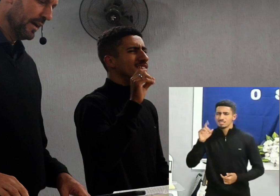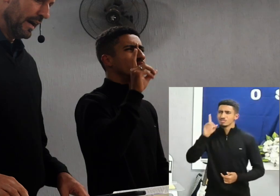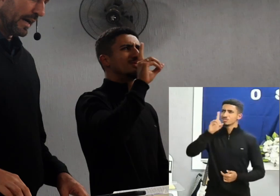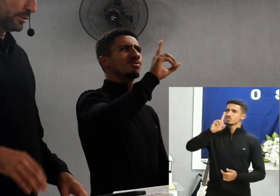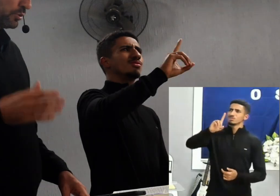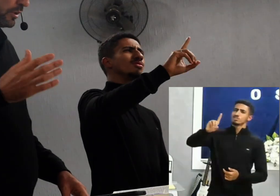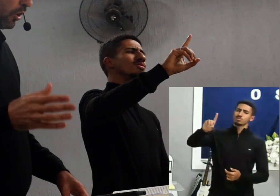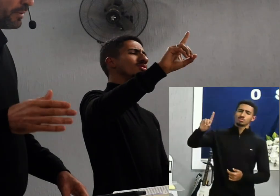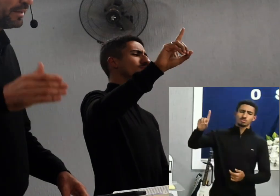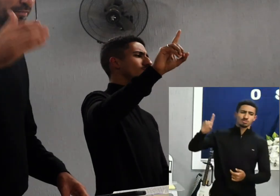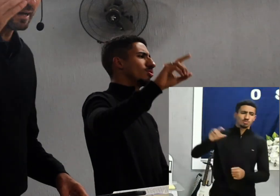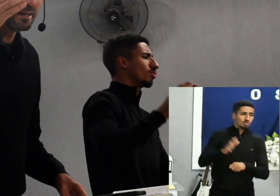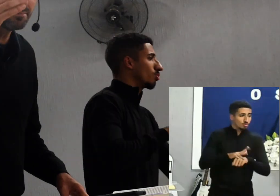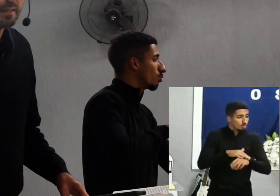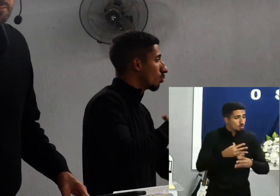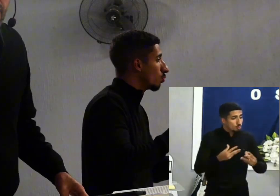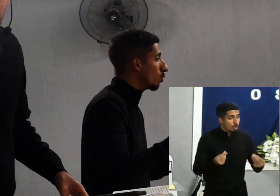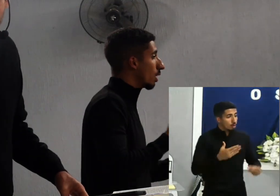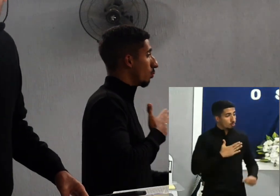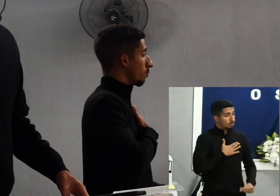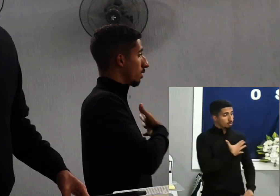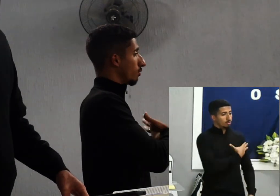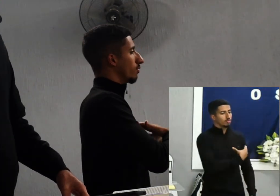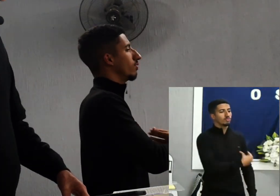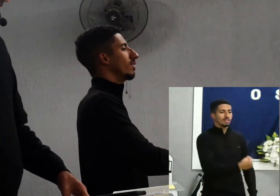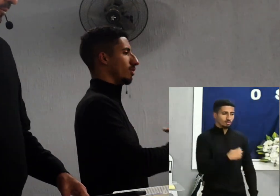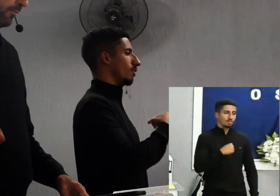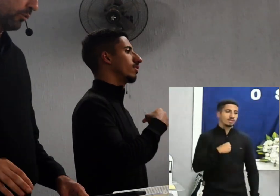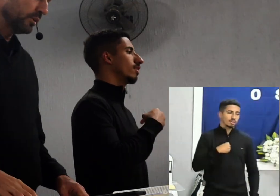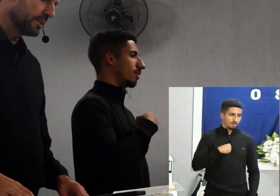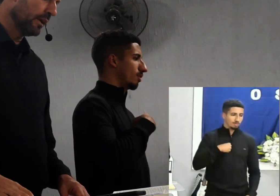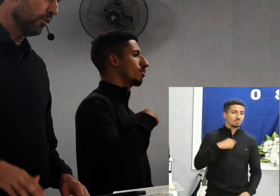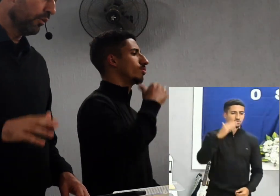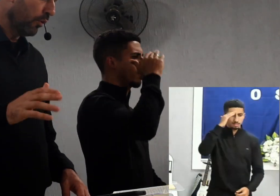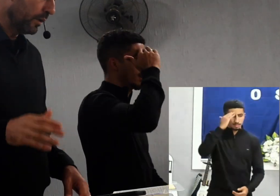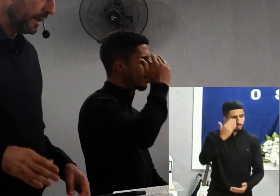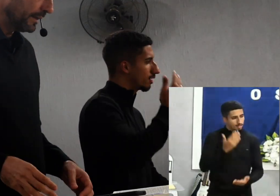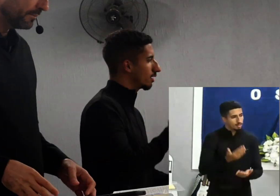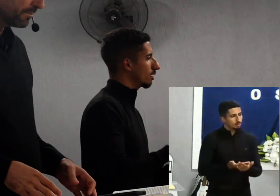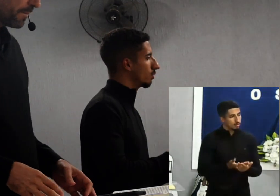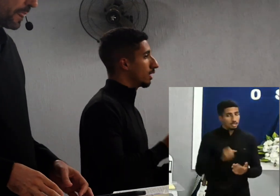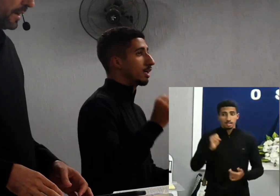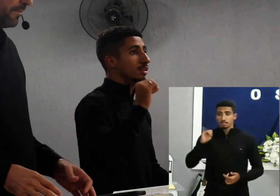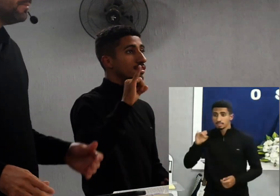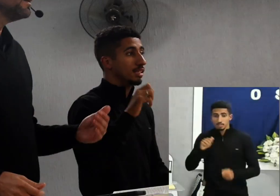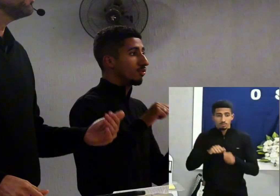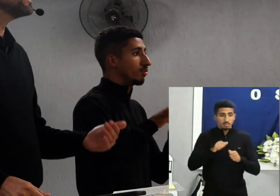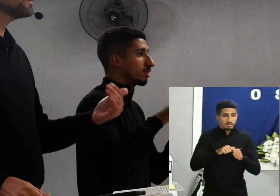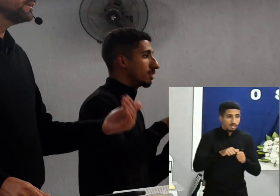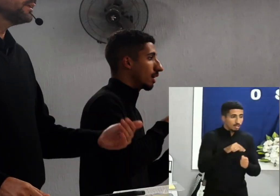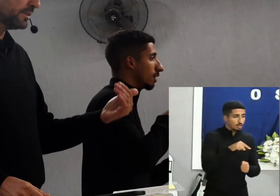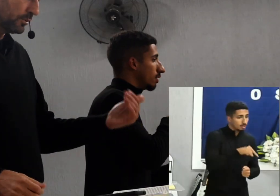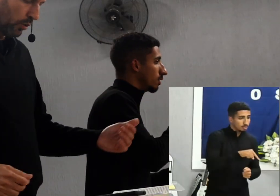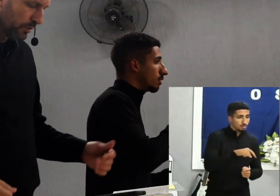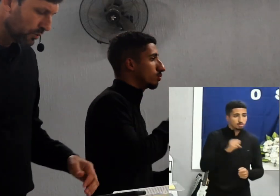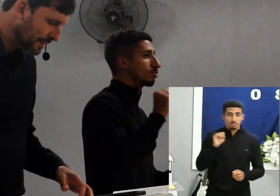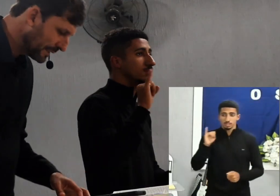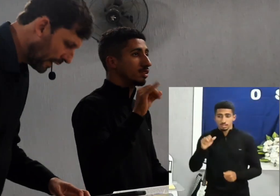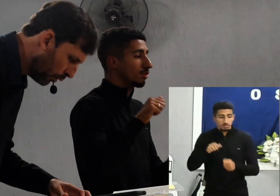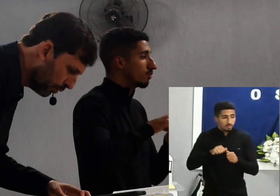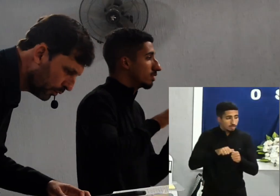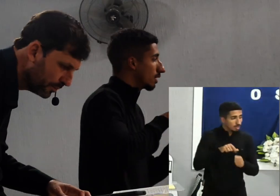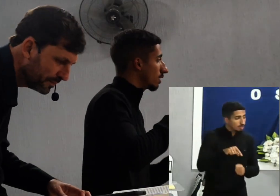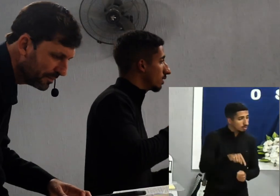crer. Se o Senhor me livrar e aí uma condição, eu vou crer. Não é assim que se torna